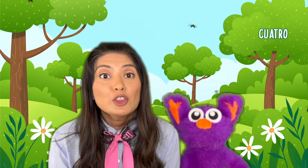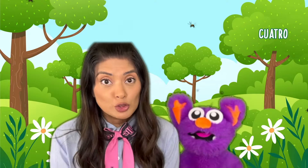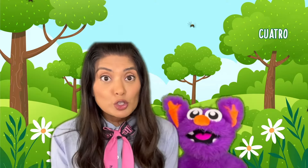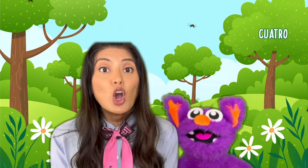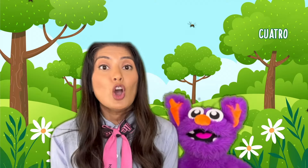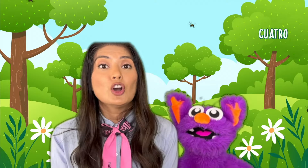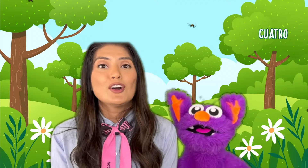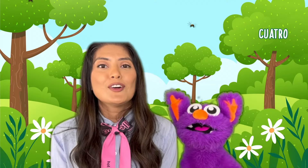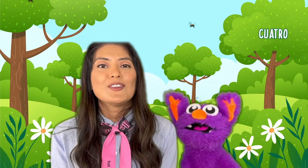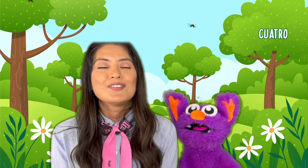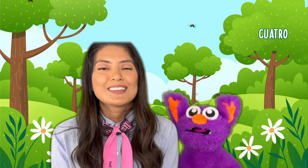¡Cuatro!